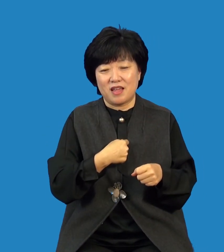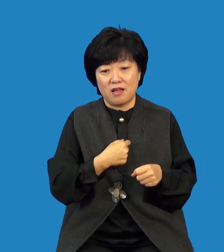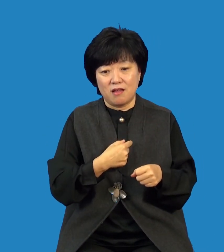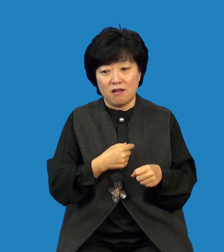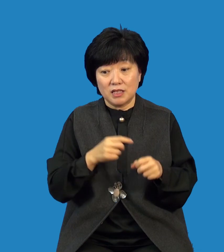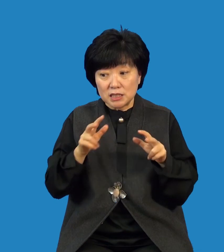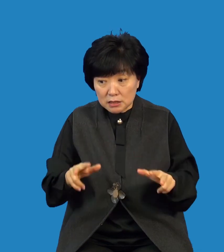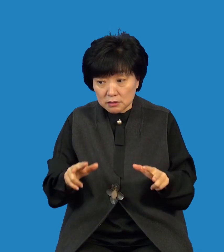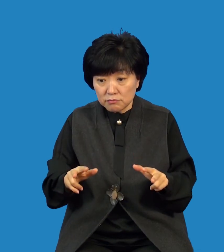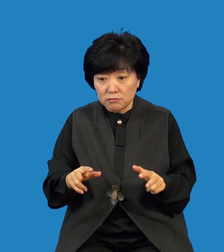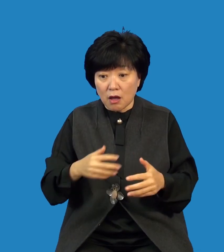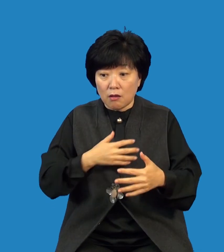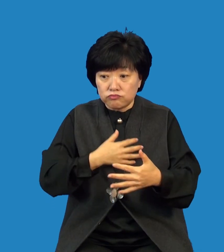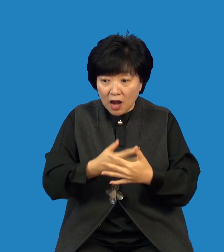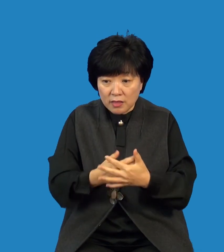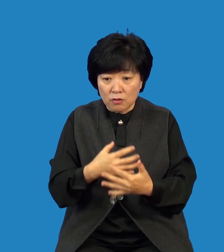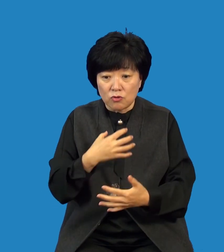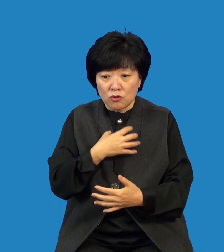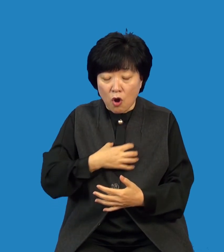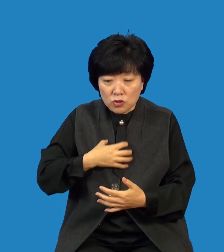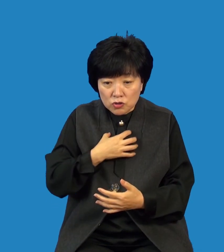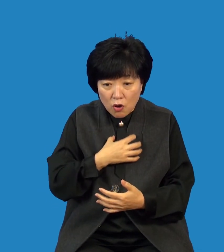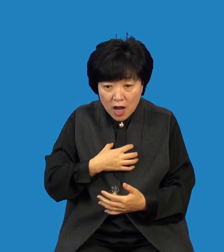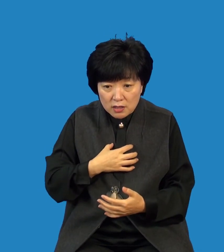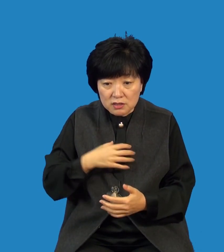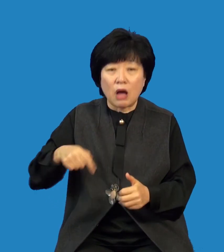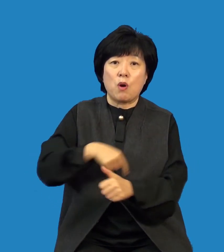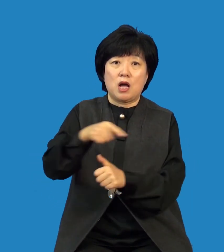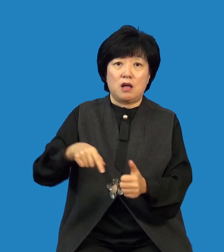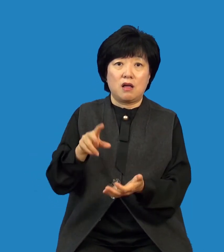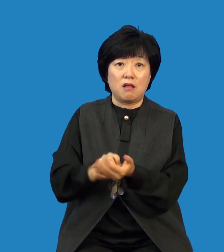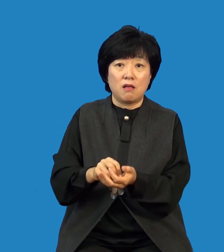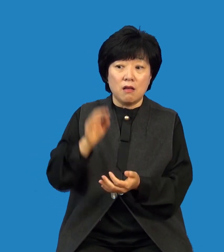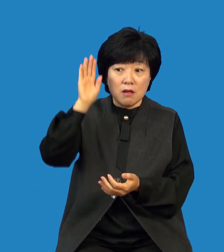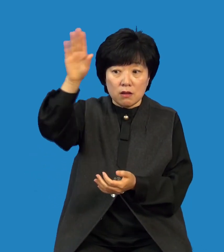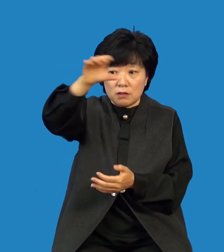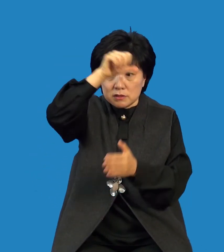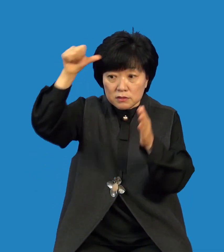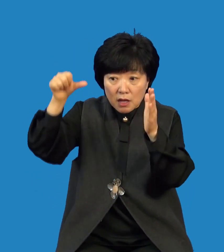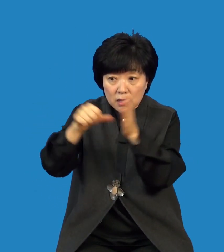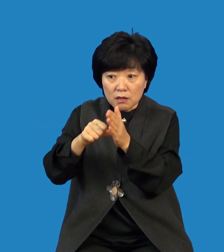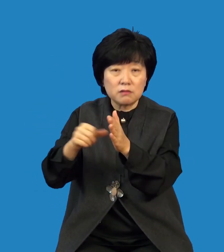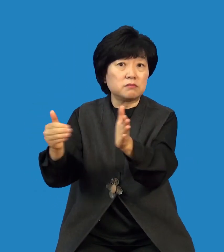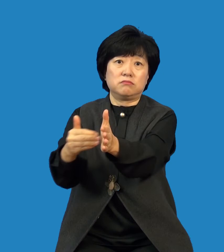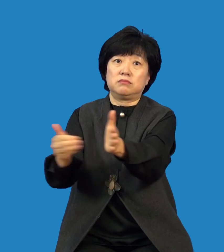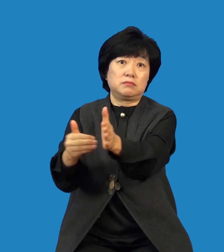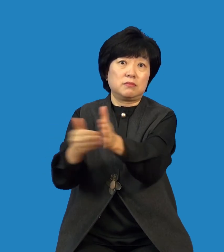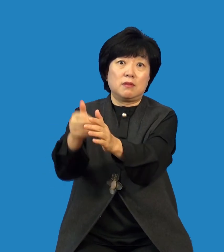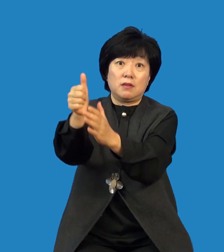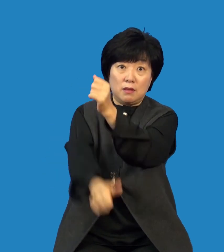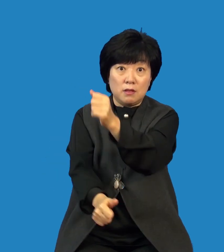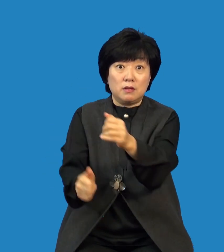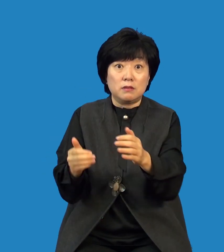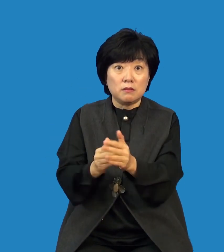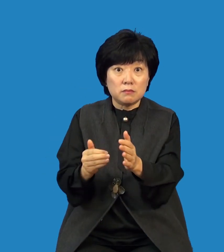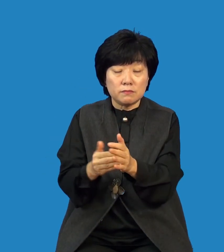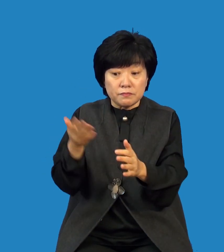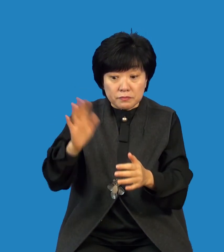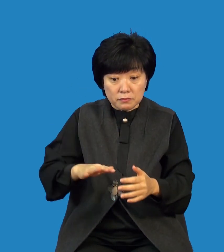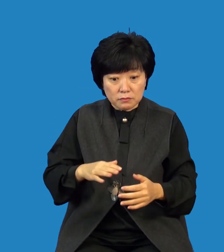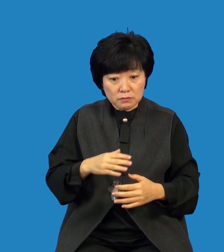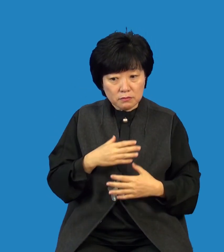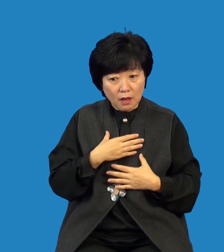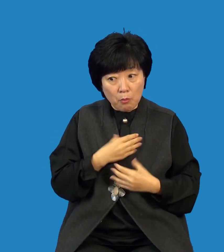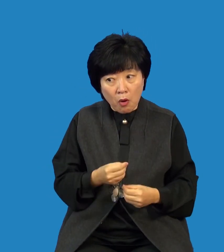되는 상황이고, 지금 인생의 앞이 전혀 어떻게 해야 될지 안 보이는 뭐 이런 상황인데, 거기서 평안하다고 하는 것은 저도 한 번도